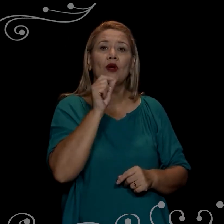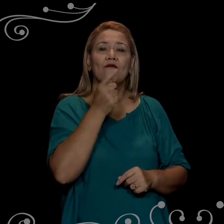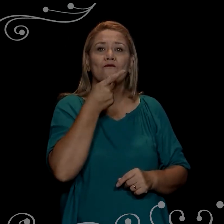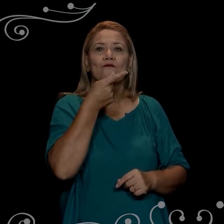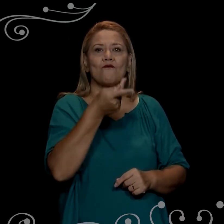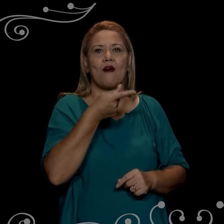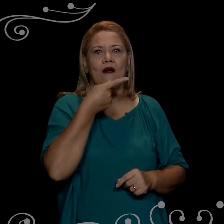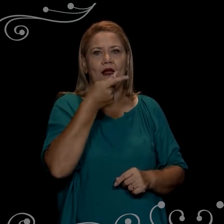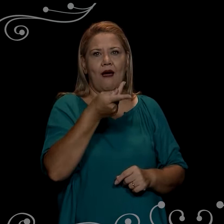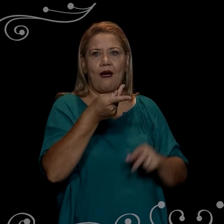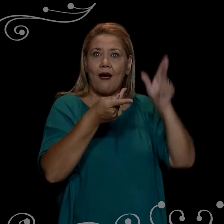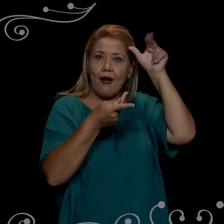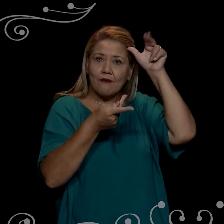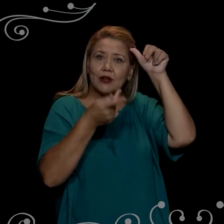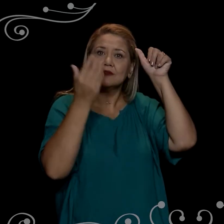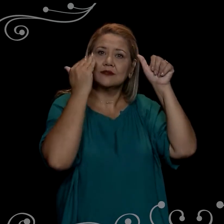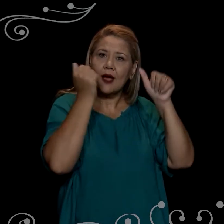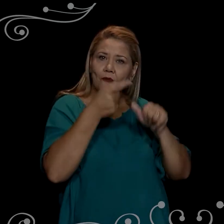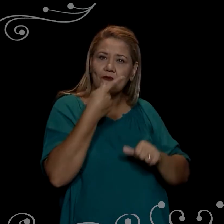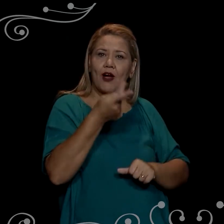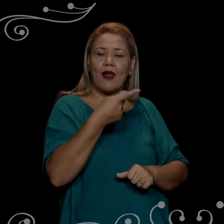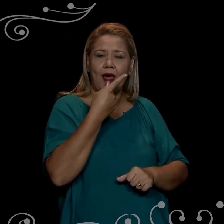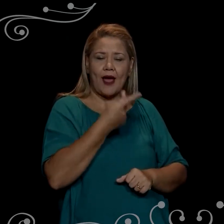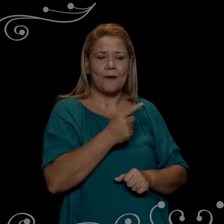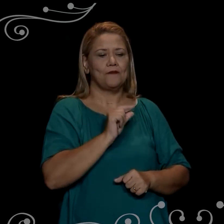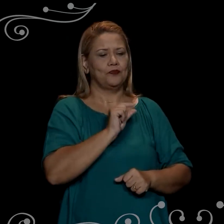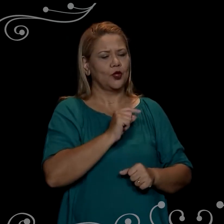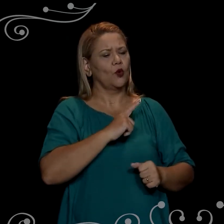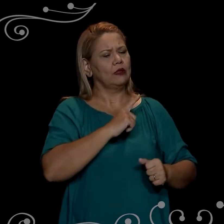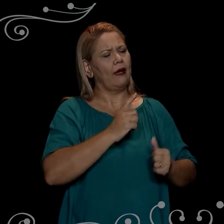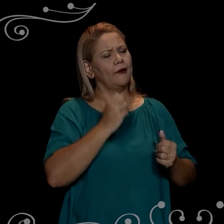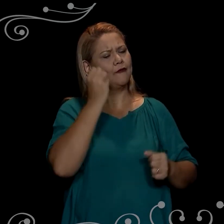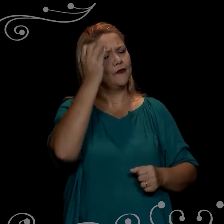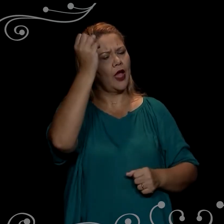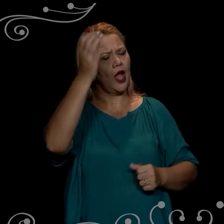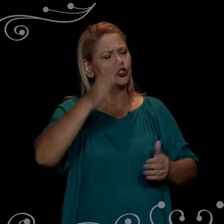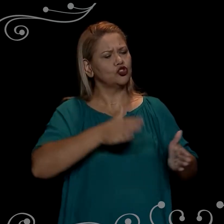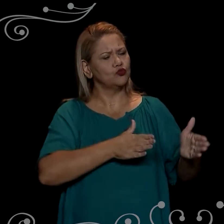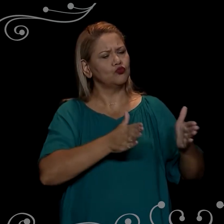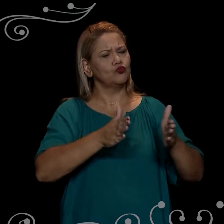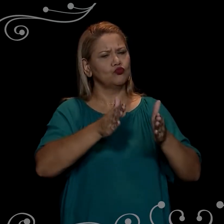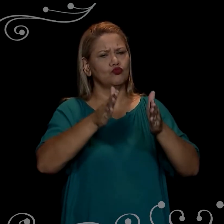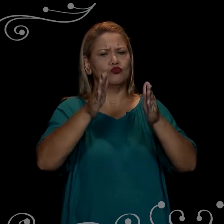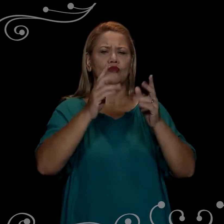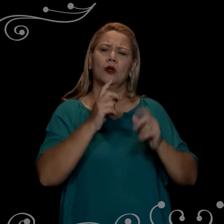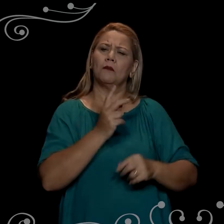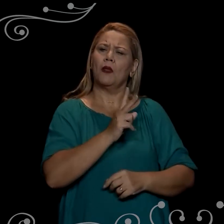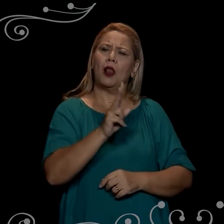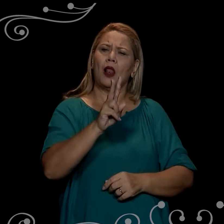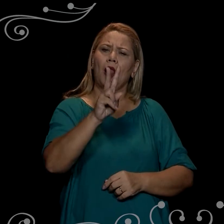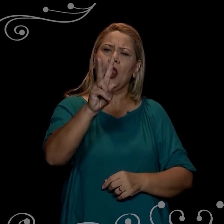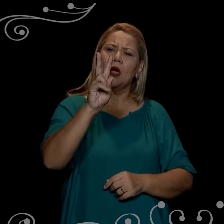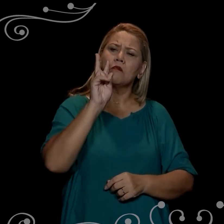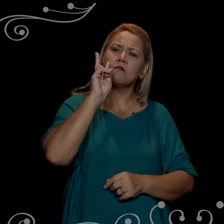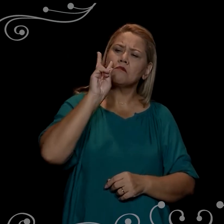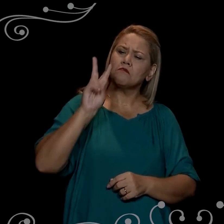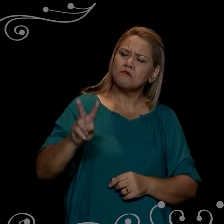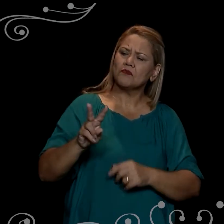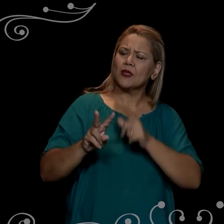Um pouco depois de começar a viagem, ao passar por uma fonte, a princesa